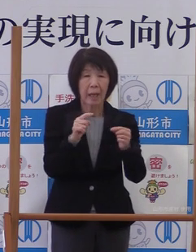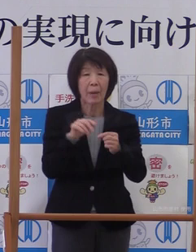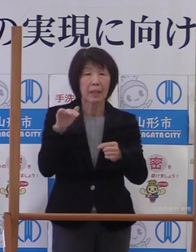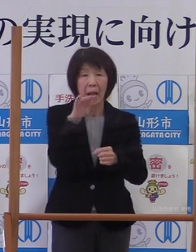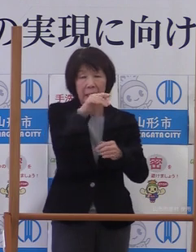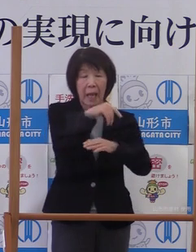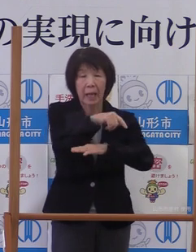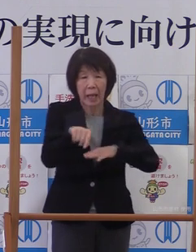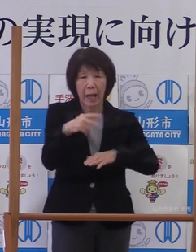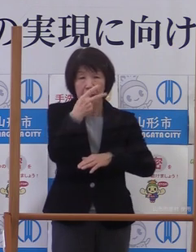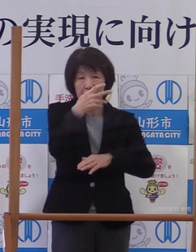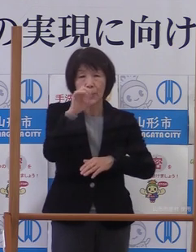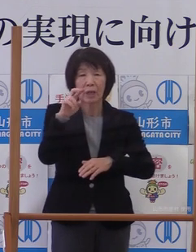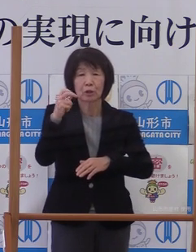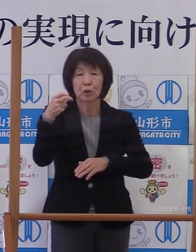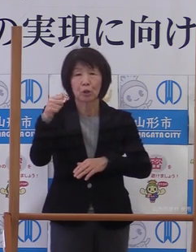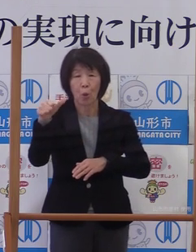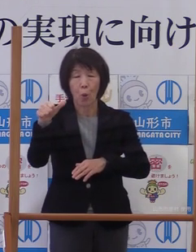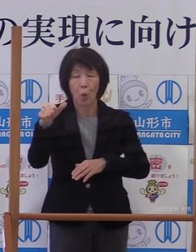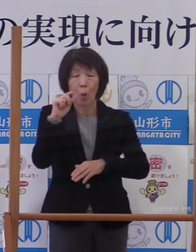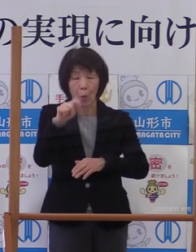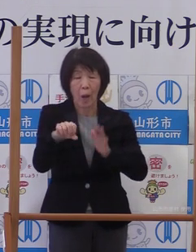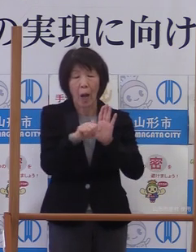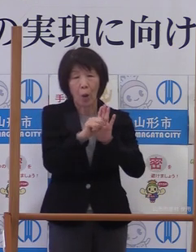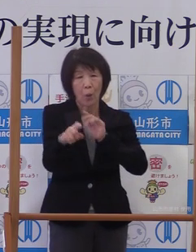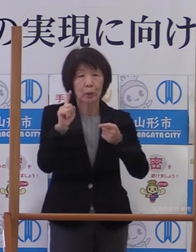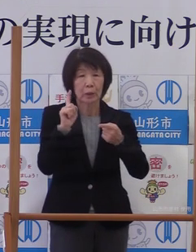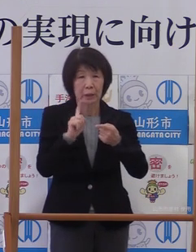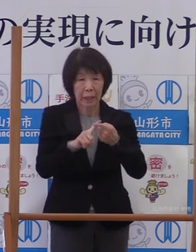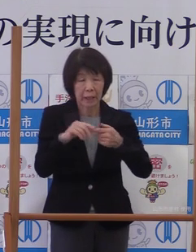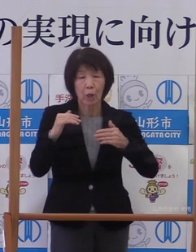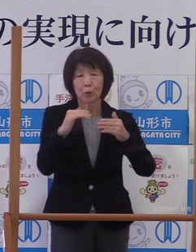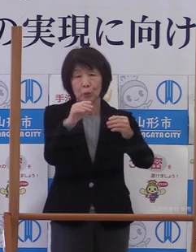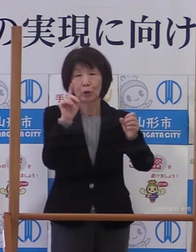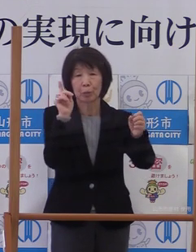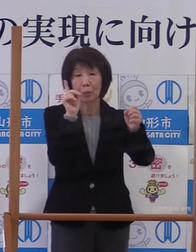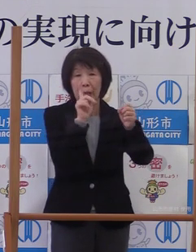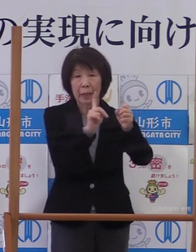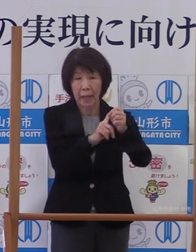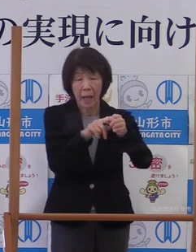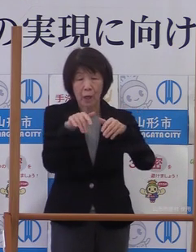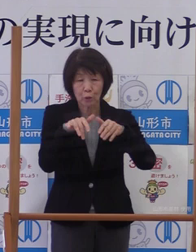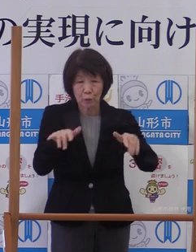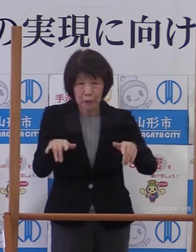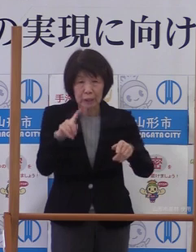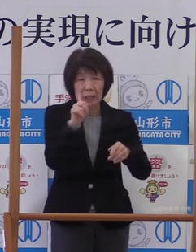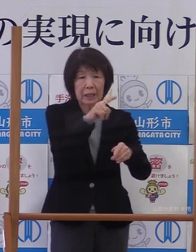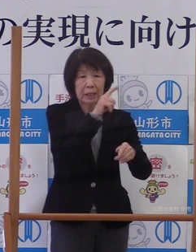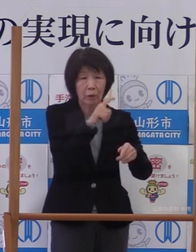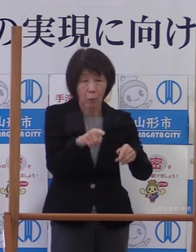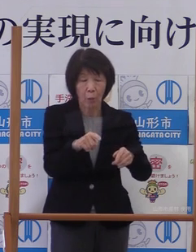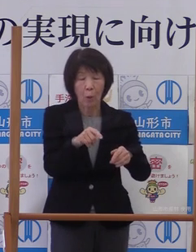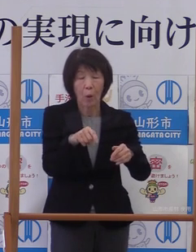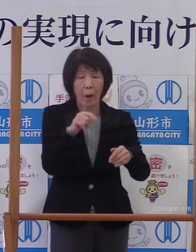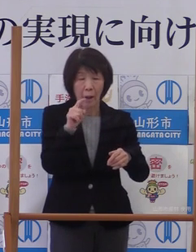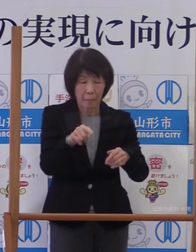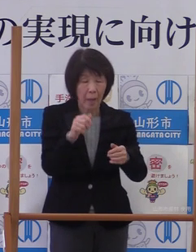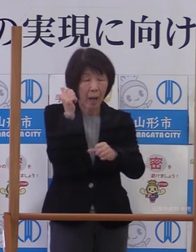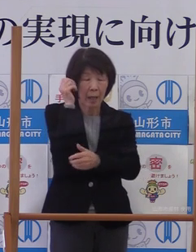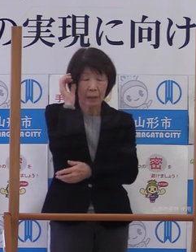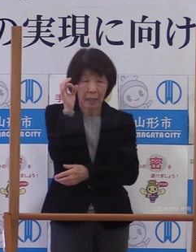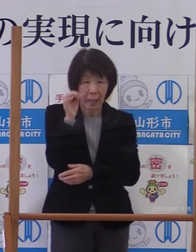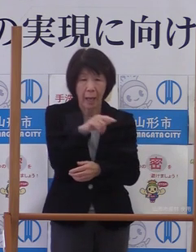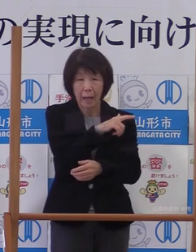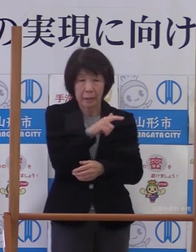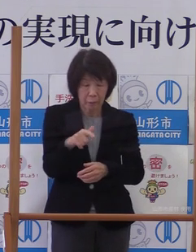画2025の効果的効率的な推進に向けて、組織人材財源などの限られた経営